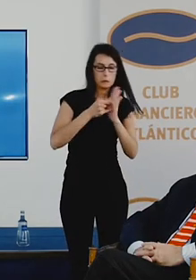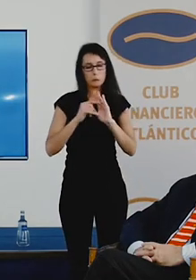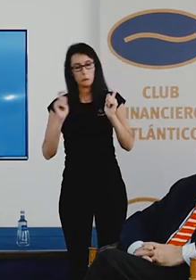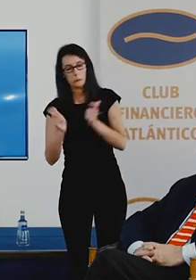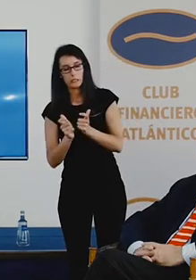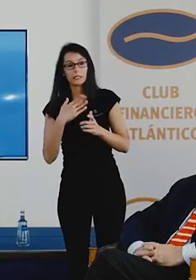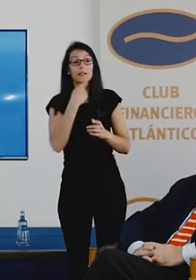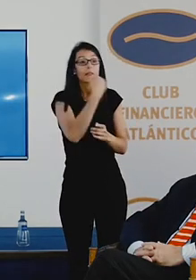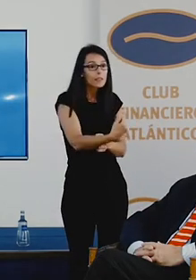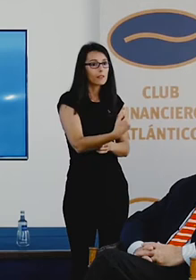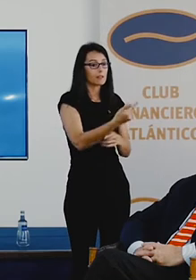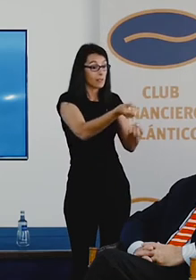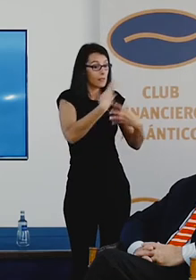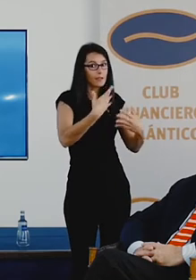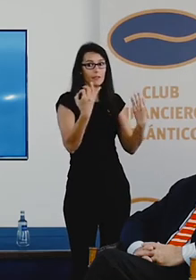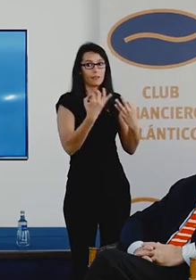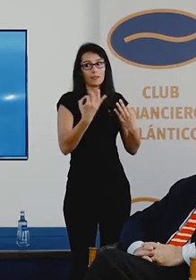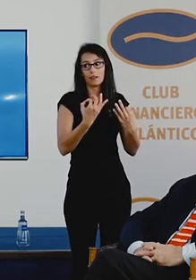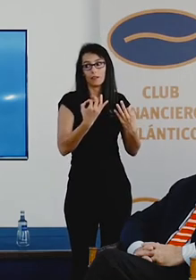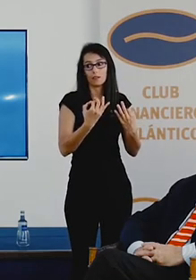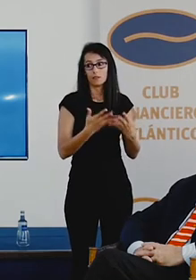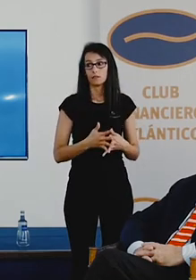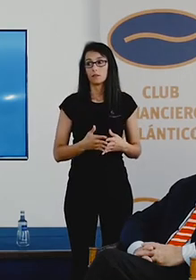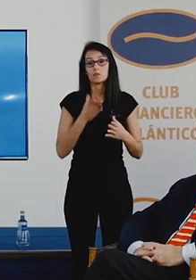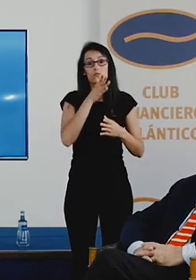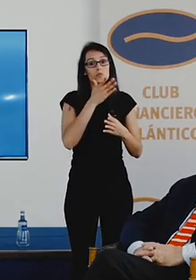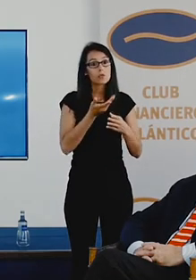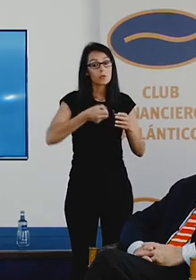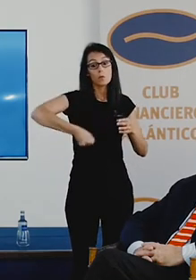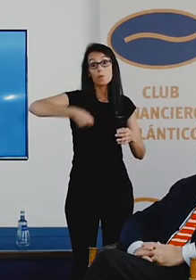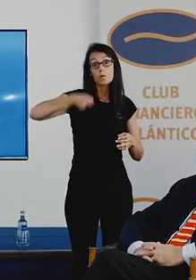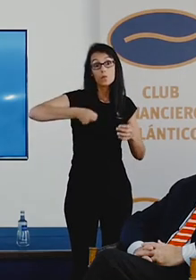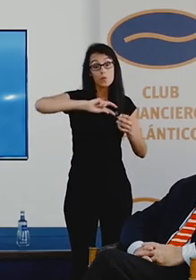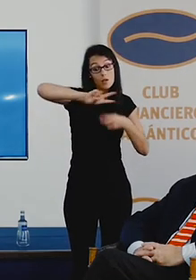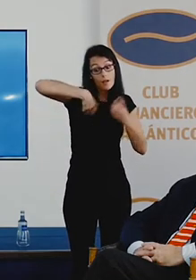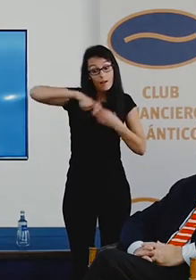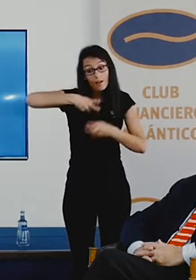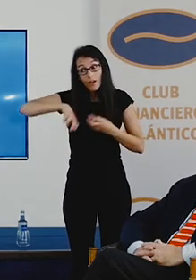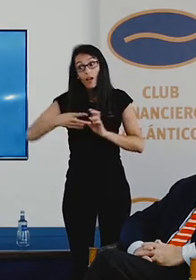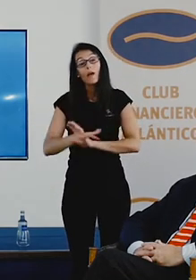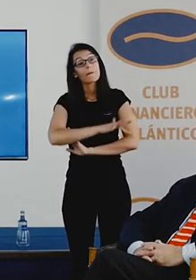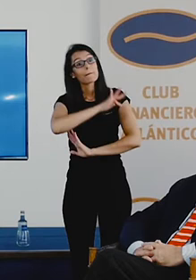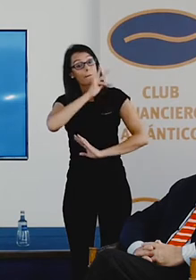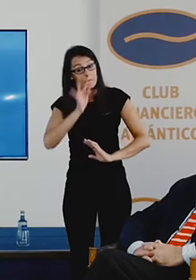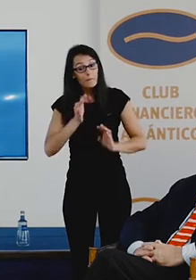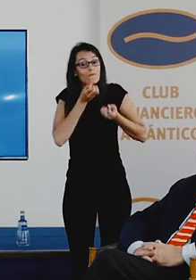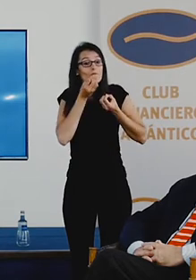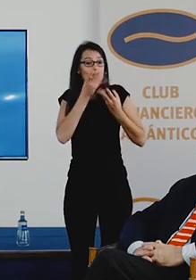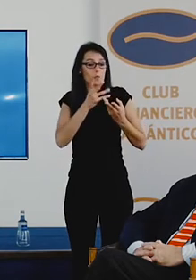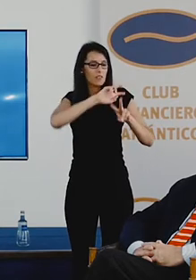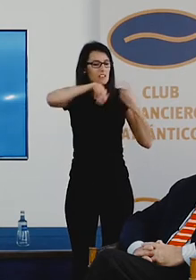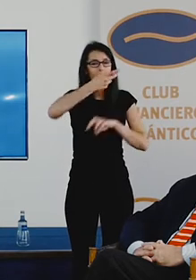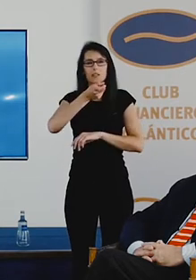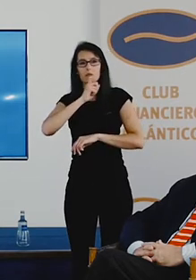proporcionarnos información. Sabéis que estamos metidos en estos temas también, bolsas de reciclado e información de cómo reciclar y